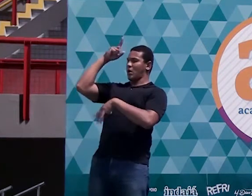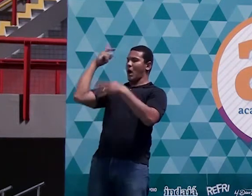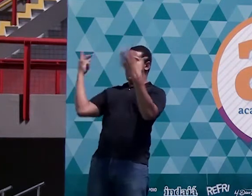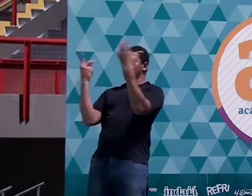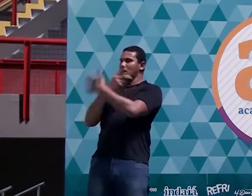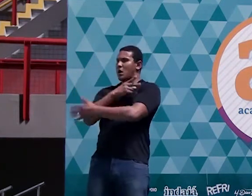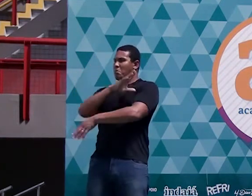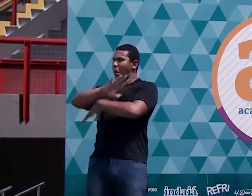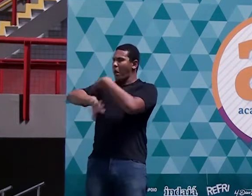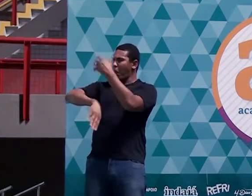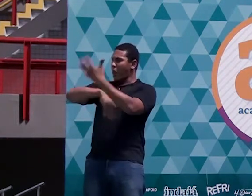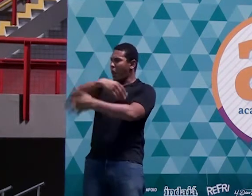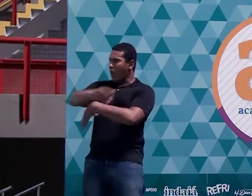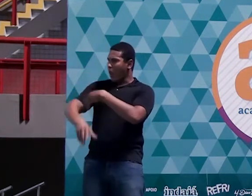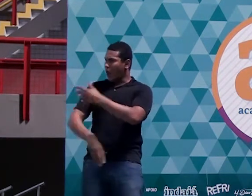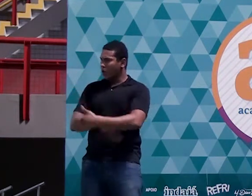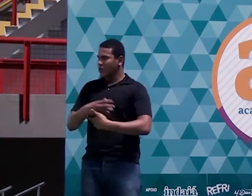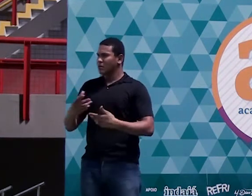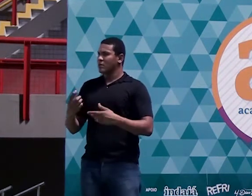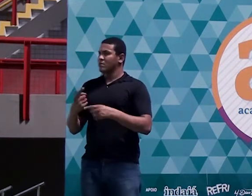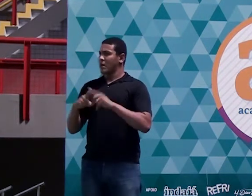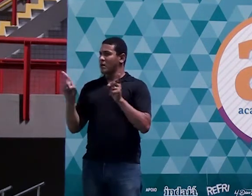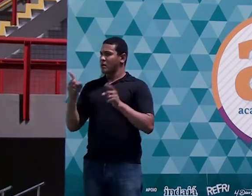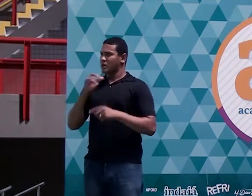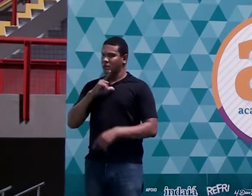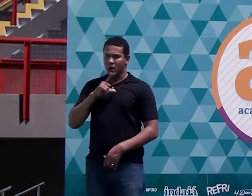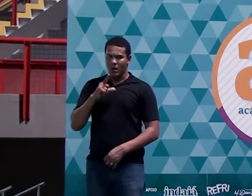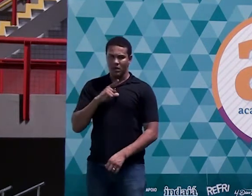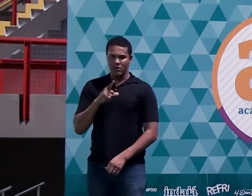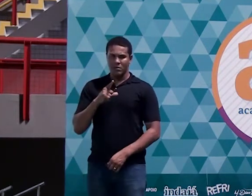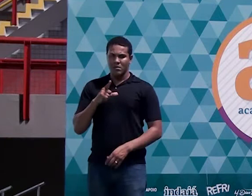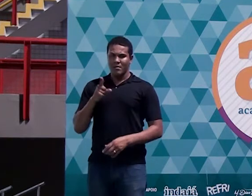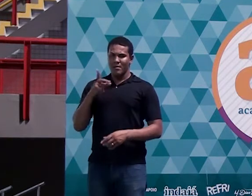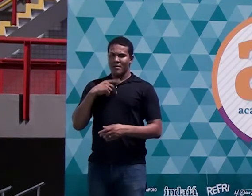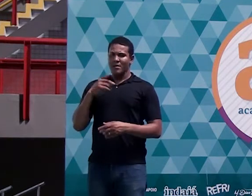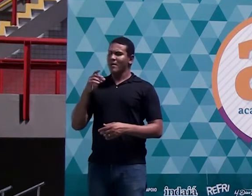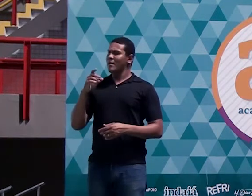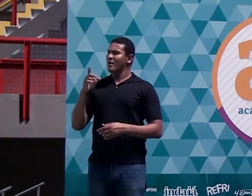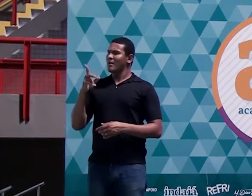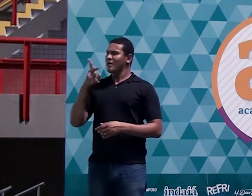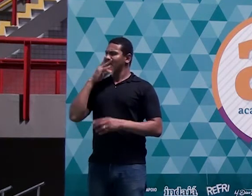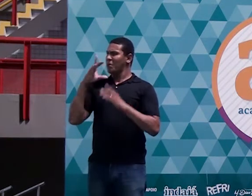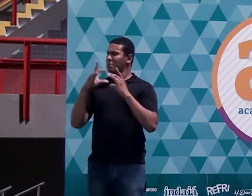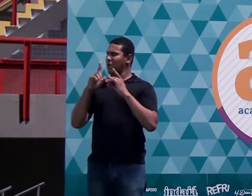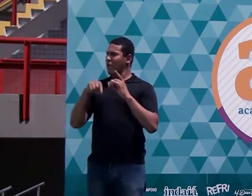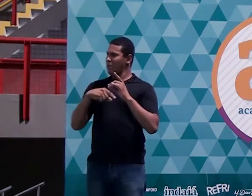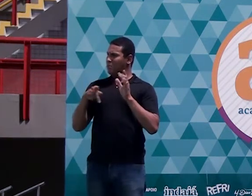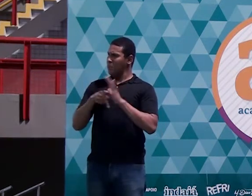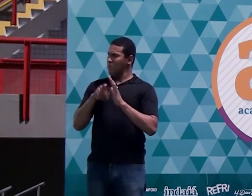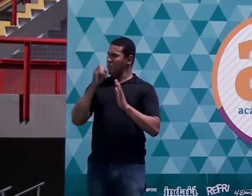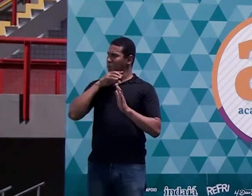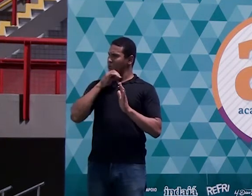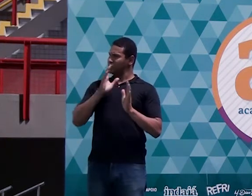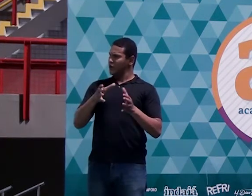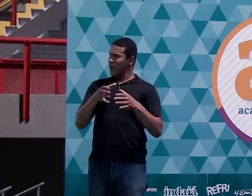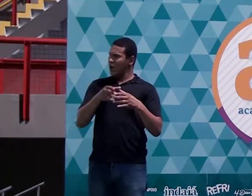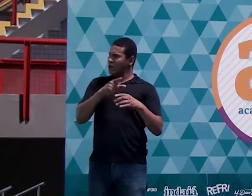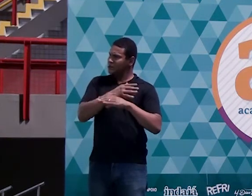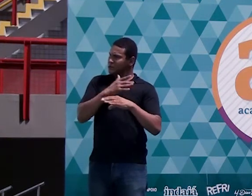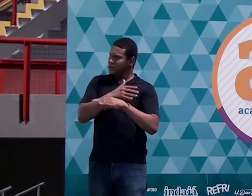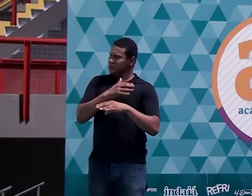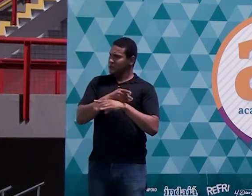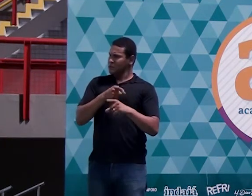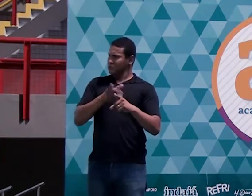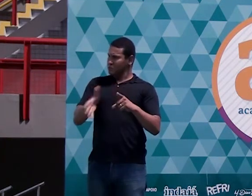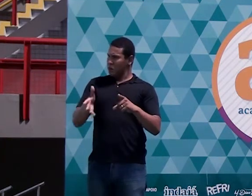também o Império Carolíngio. O Império Carolíngio era bárbaro. Como é que ele pode destruir ali mesmo, se eles eram os bárbaros?